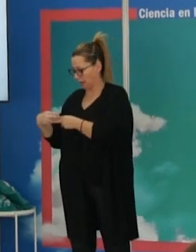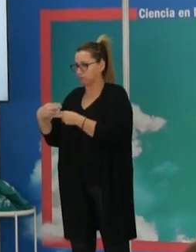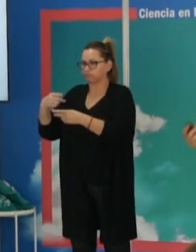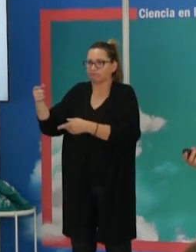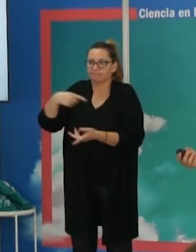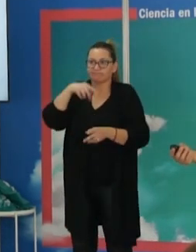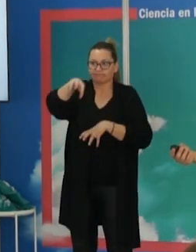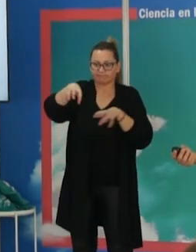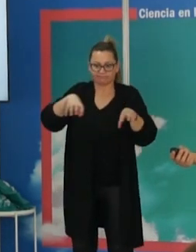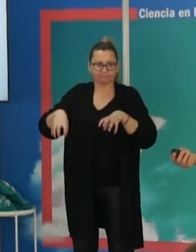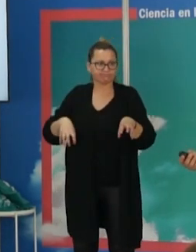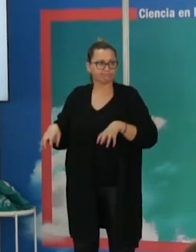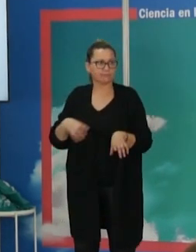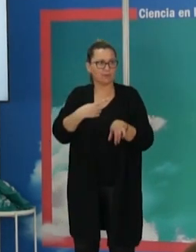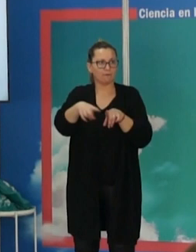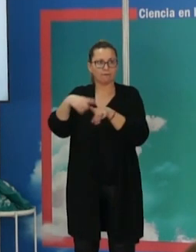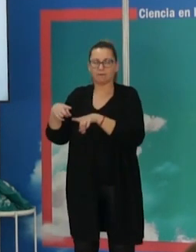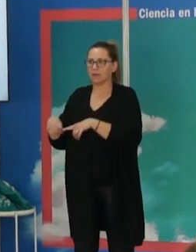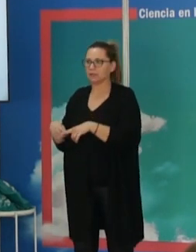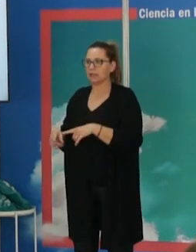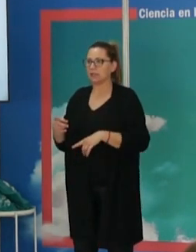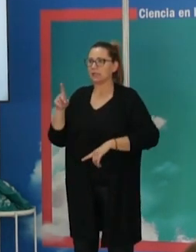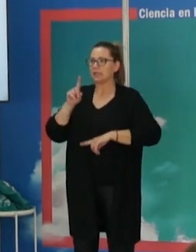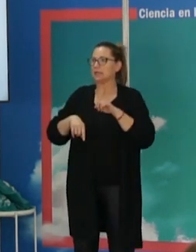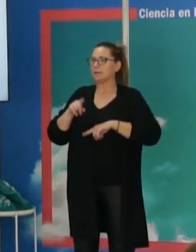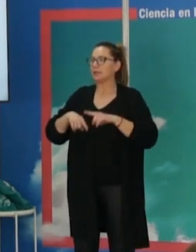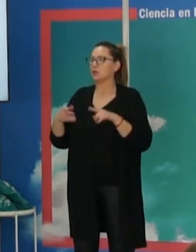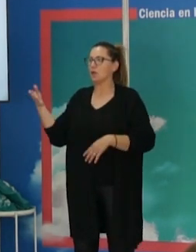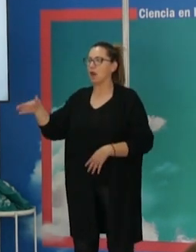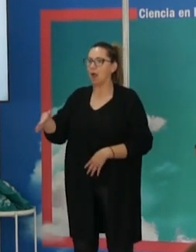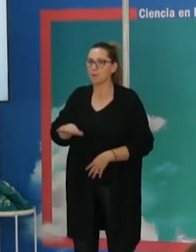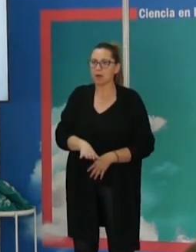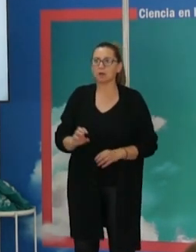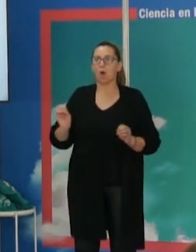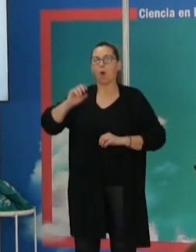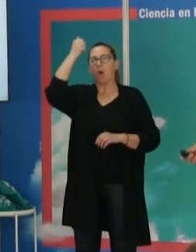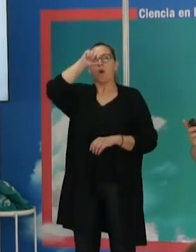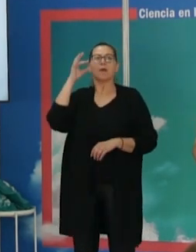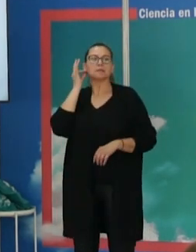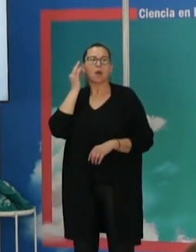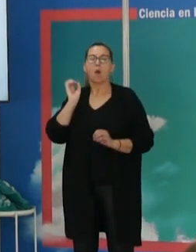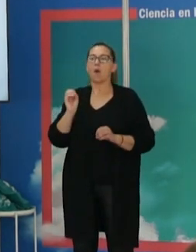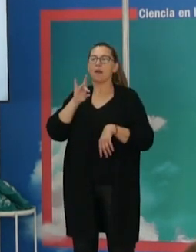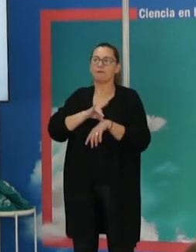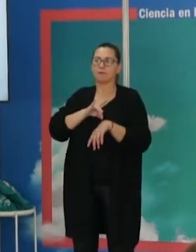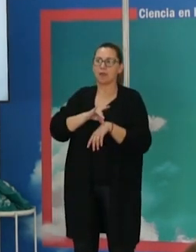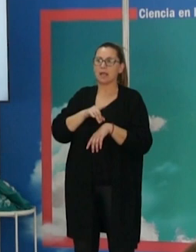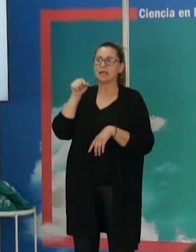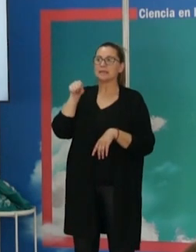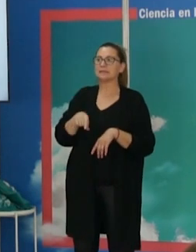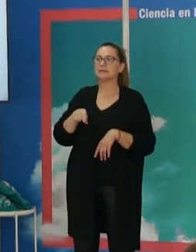un pluralismo acerca de la determinación de la muerte o de la determinación del sexo o de la enfermedad. ¿Significa este